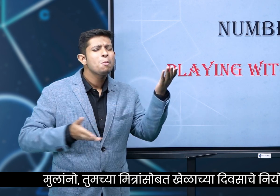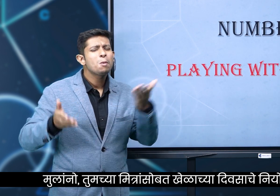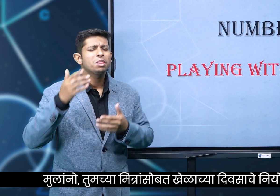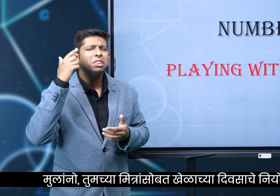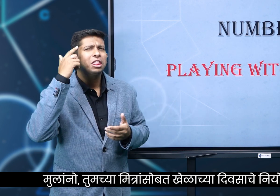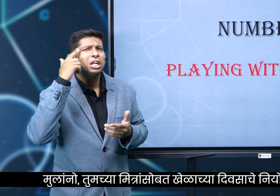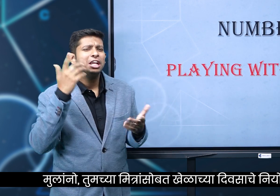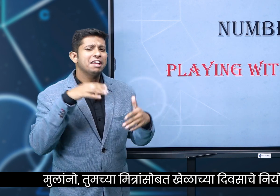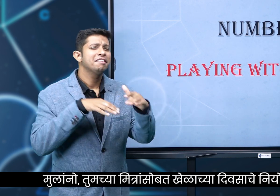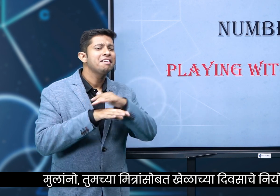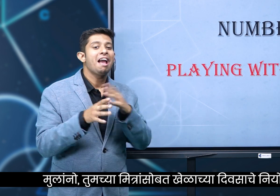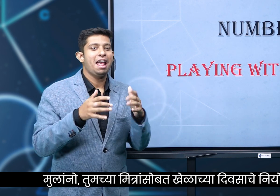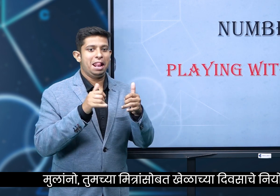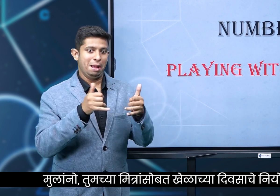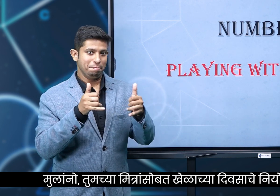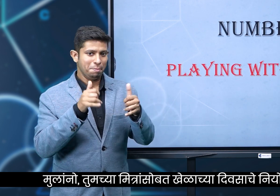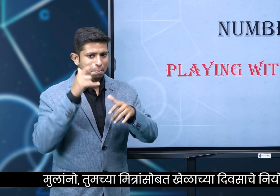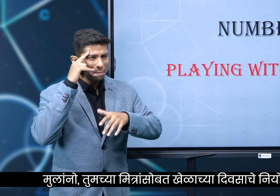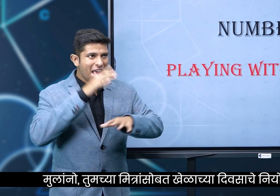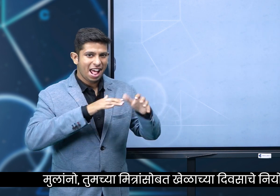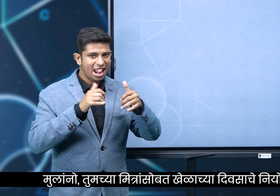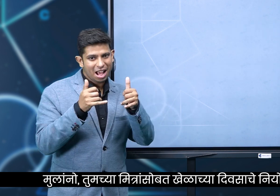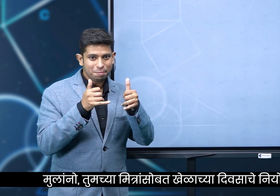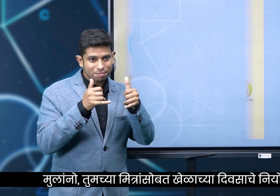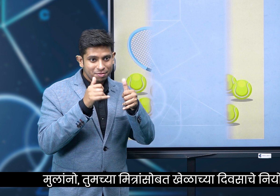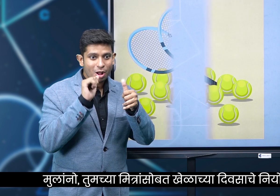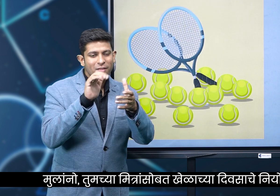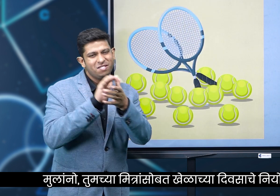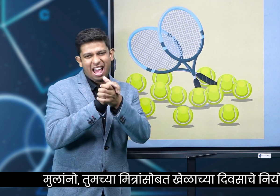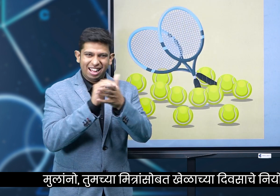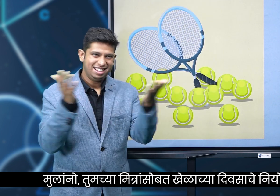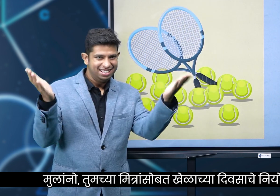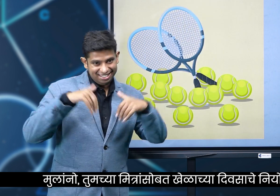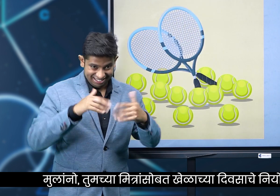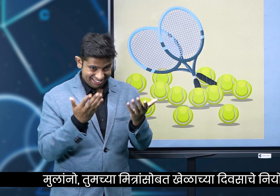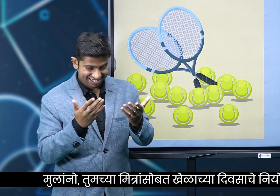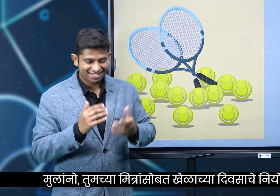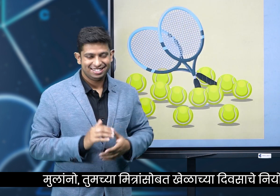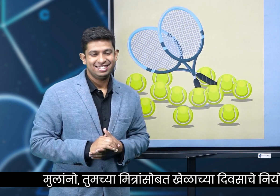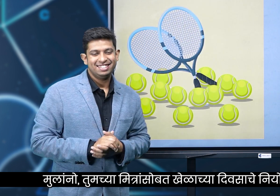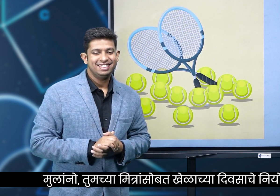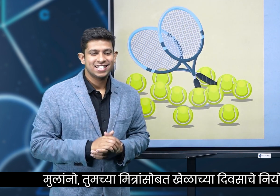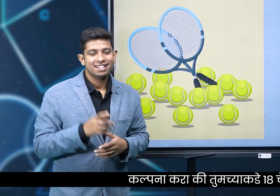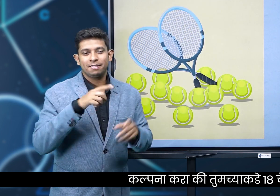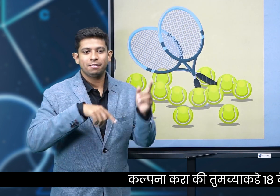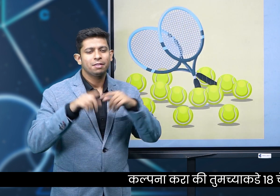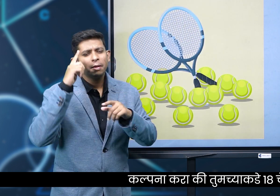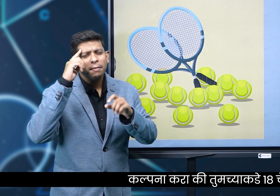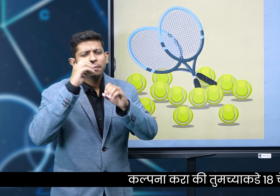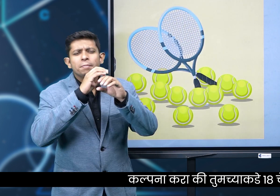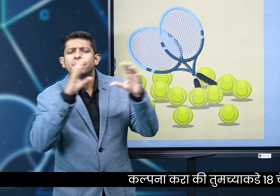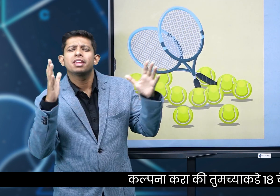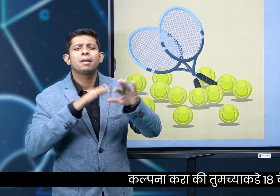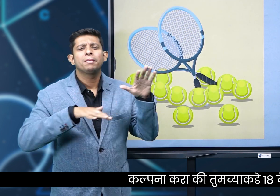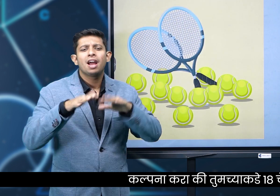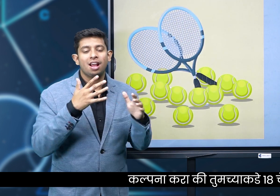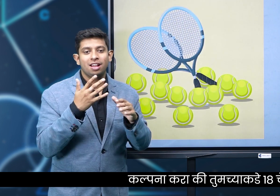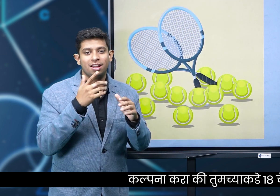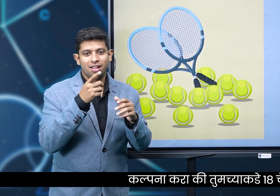मुलांनो, तुमच्या मित्रांसोबत खेळाच्या दिवसाचे नियोजन करण्याचा विचार करा. कल्पना करा की तुमच्याकडे 18 चेंडू